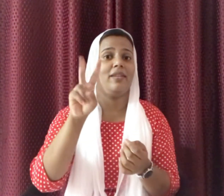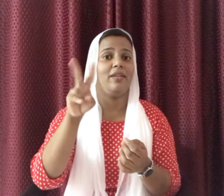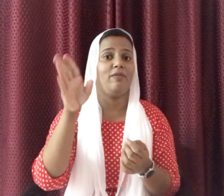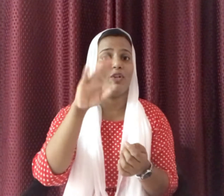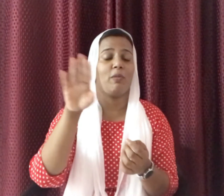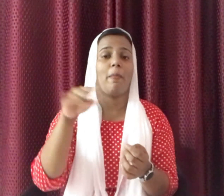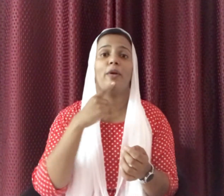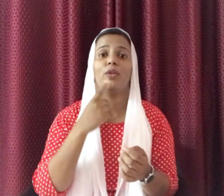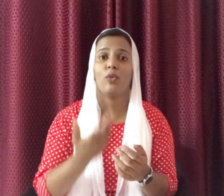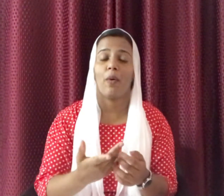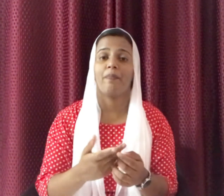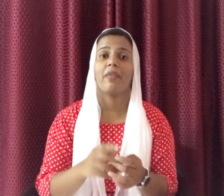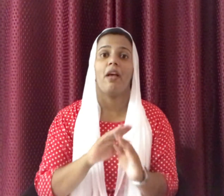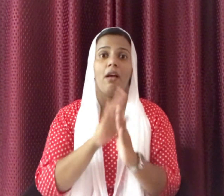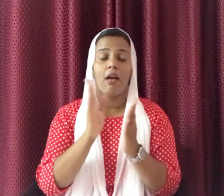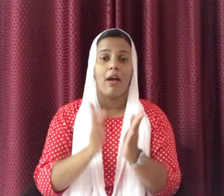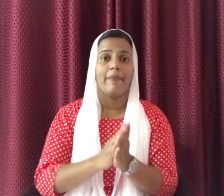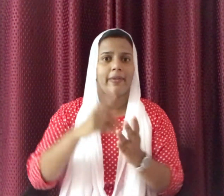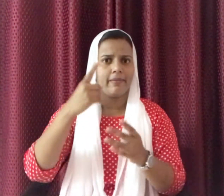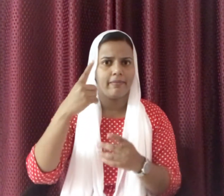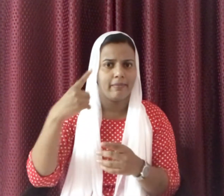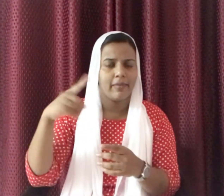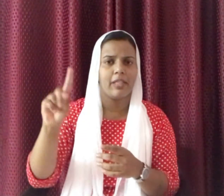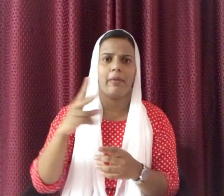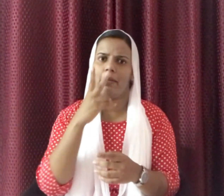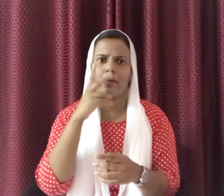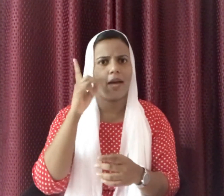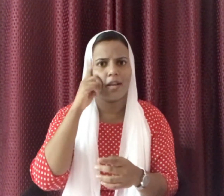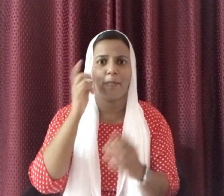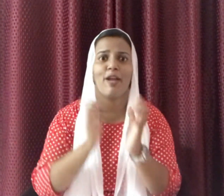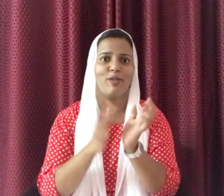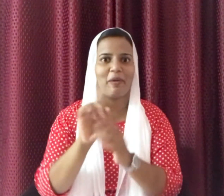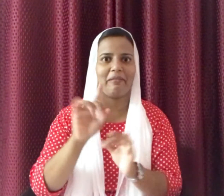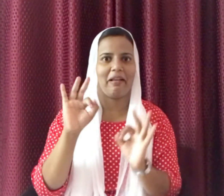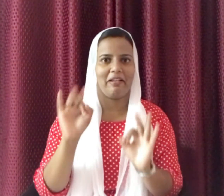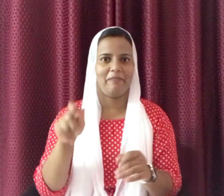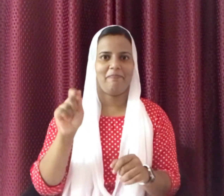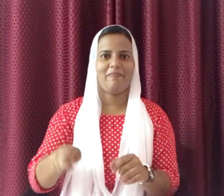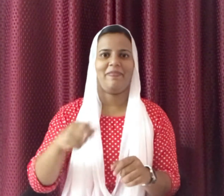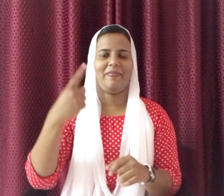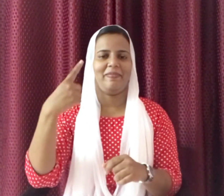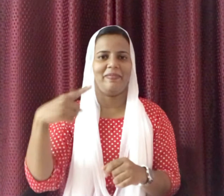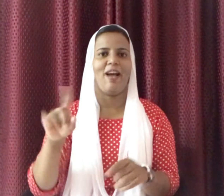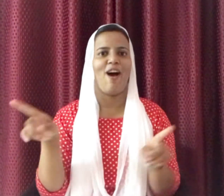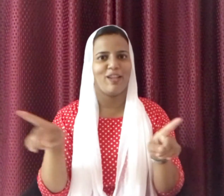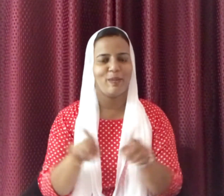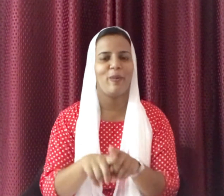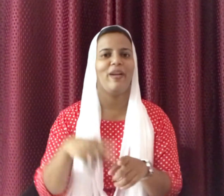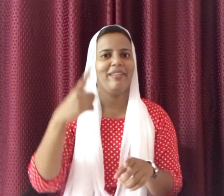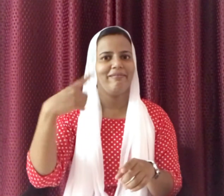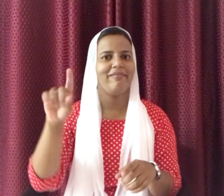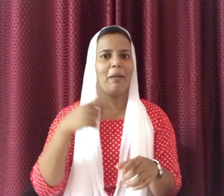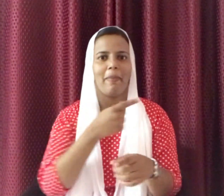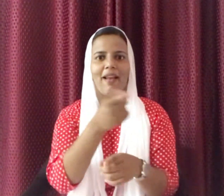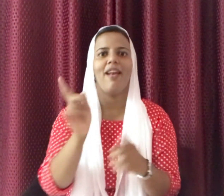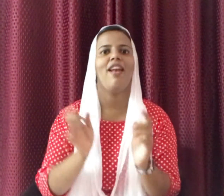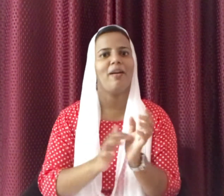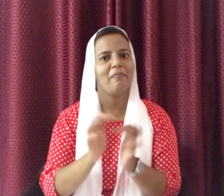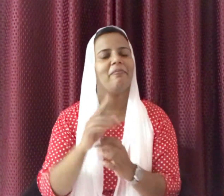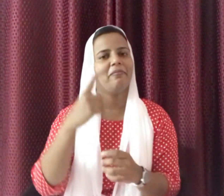2:29 വാക്യത്തിൽ പറയാം, അവൻ നീതിമാൻ എന്ന് നിങ്ങൾ ഗ്രഹിച്ചിരിക്കുന്നു എങ്കിൽ നീതി ചെയ്യുന്നവനൊക്കെയും അവനിൽ നിന്ന് ജനിച്ചിരിക്കുന്നു. അപ്പം നമ്മൾ തിന്മ പ്രവർത്തിക്കാൻ പാടില്ല.